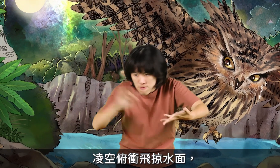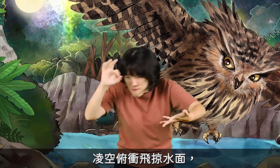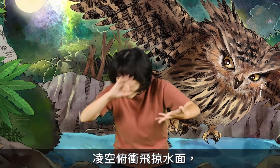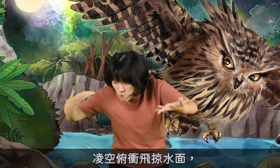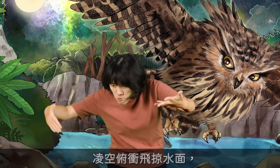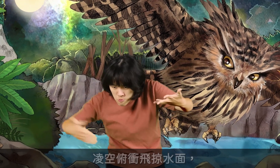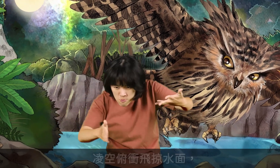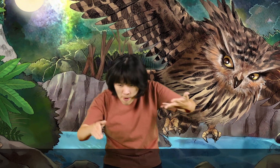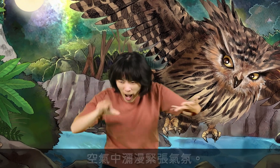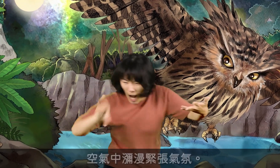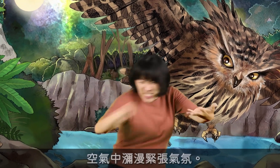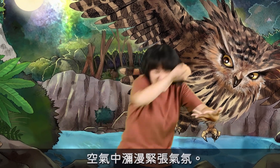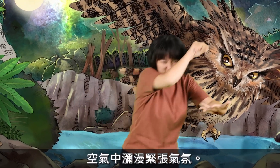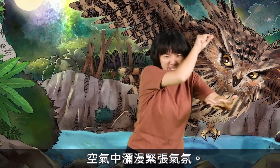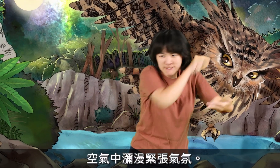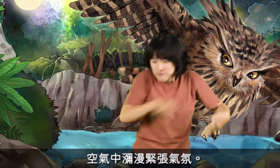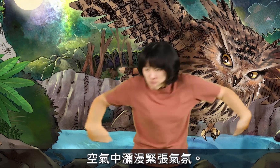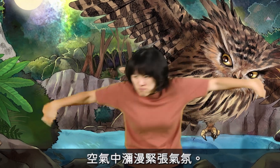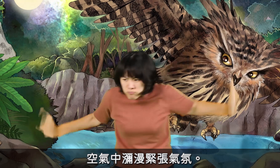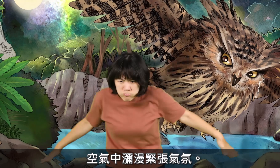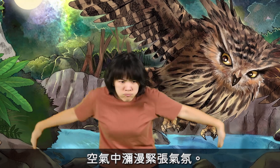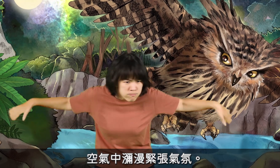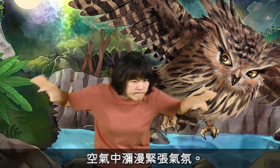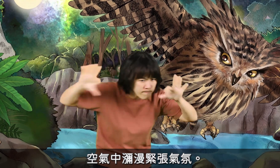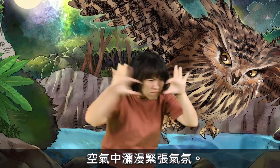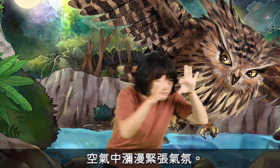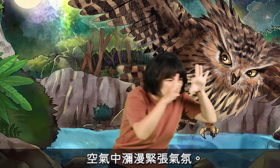面，空气中弥漫紧张气氛。